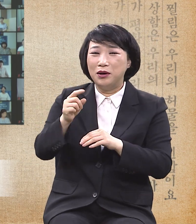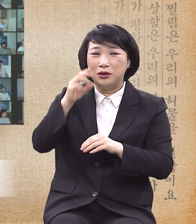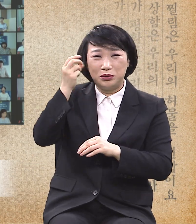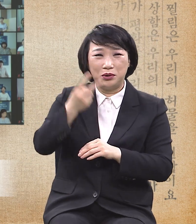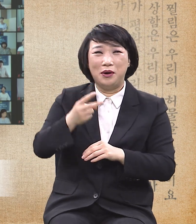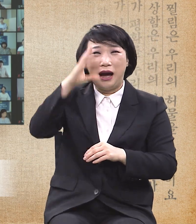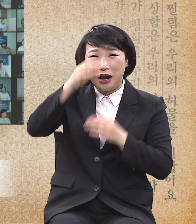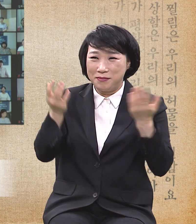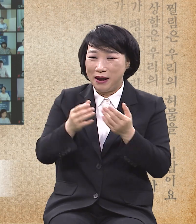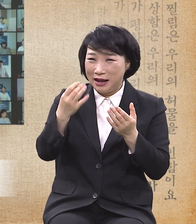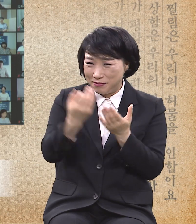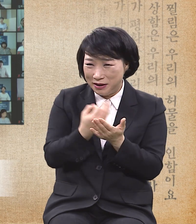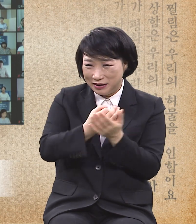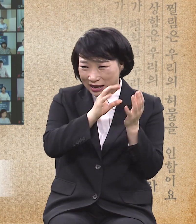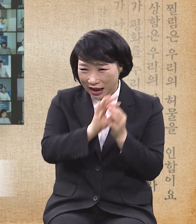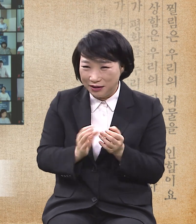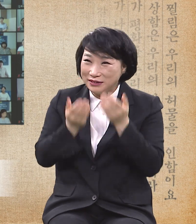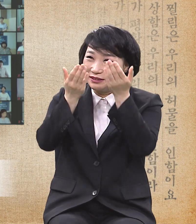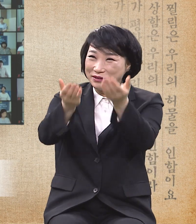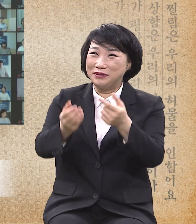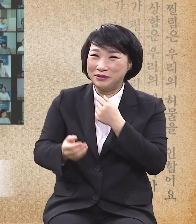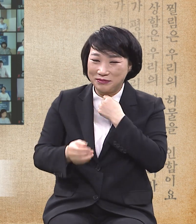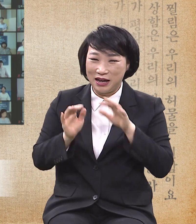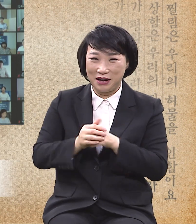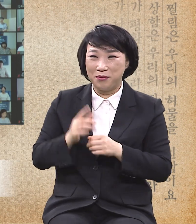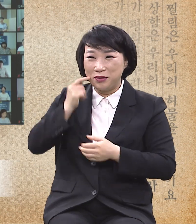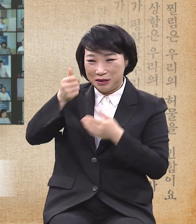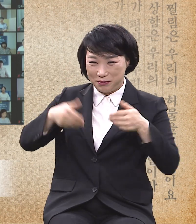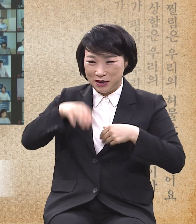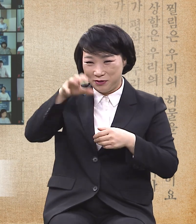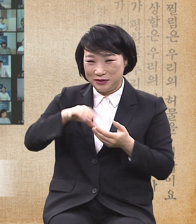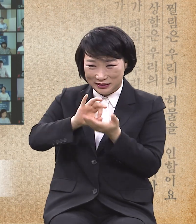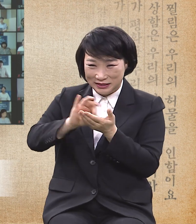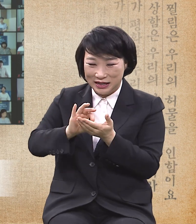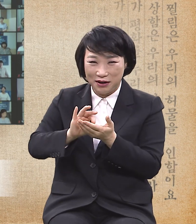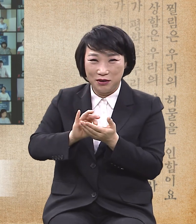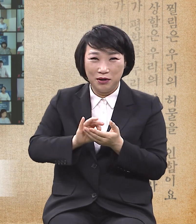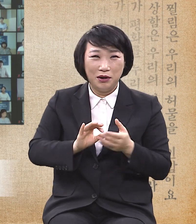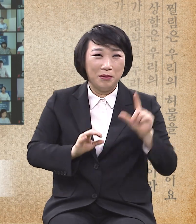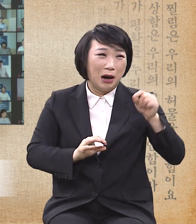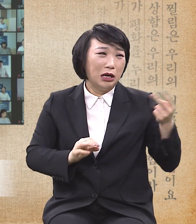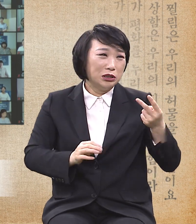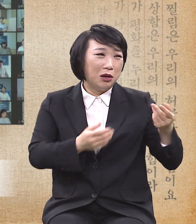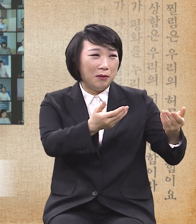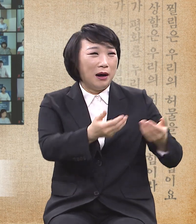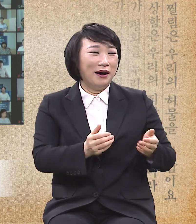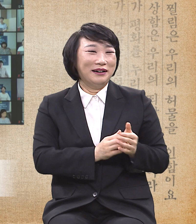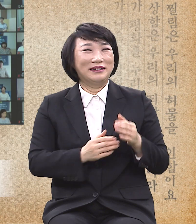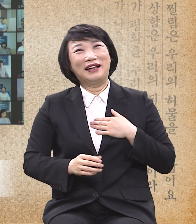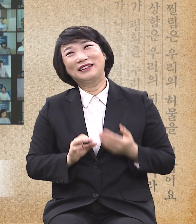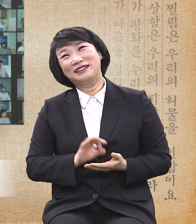벌어서 드리겠습니다. 목사님 필요한데 요긴하겠어요. 그 돈을 제가 어디다 쓰겠어요?